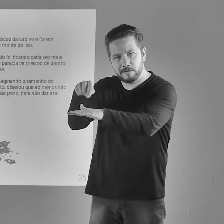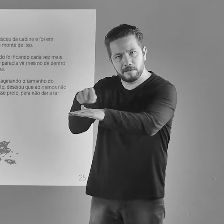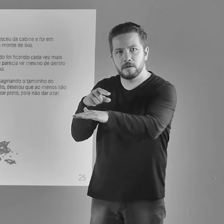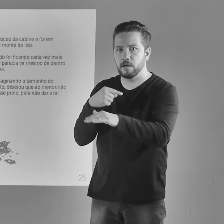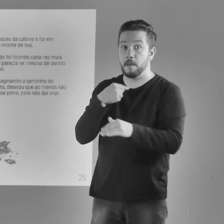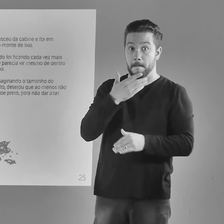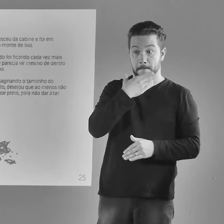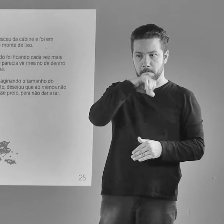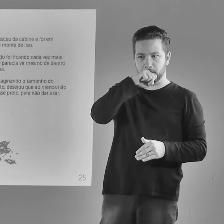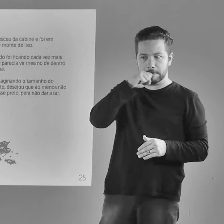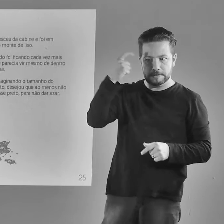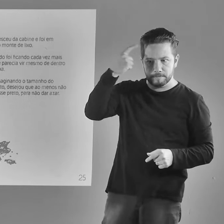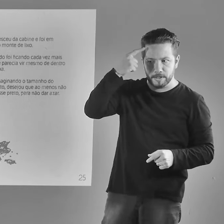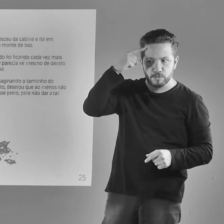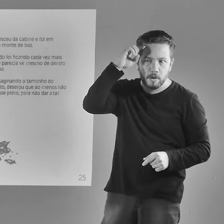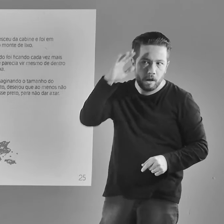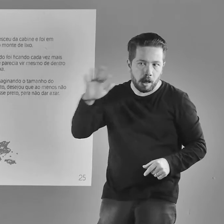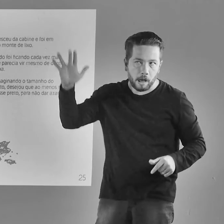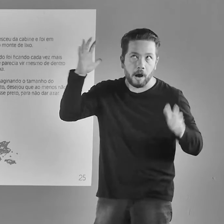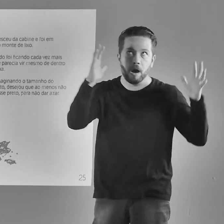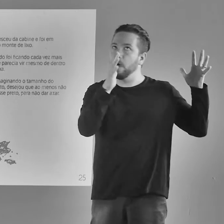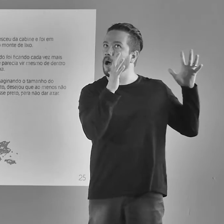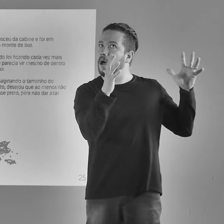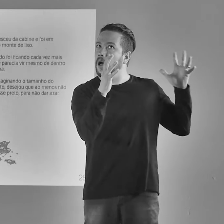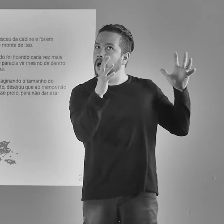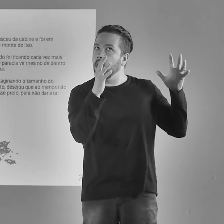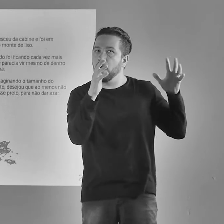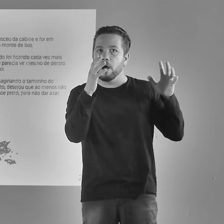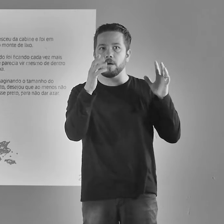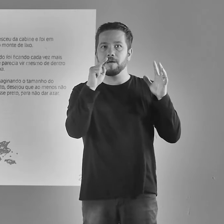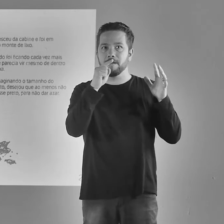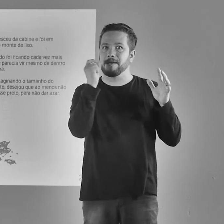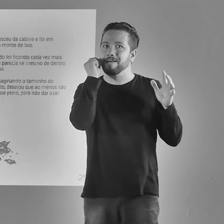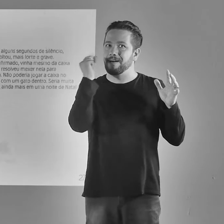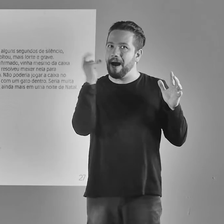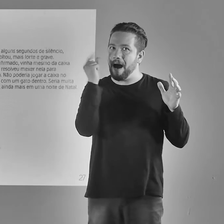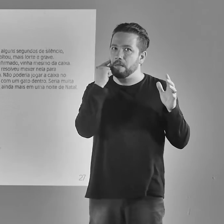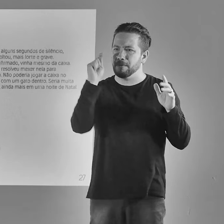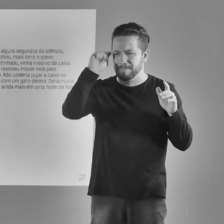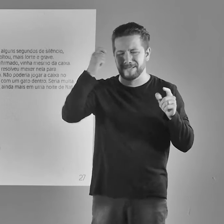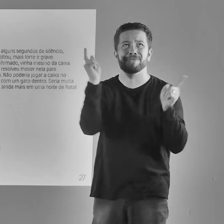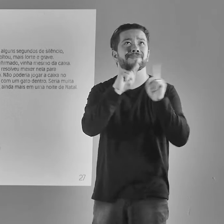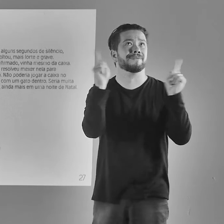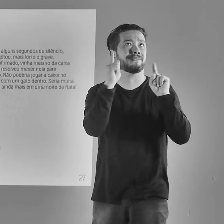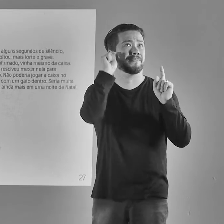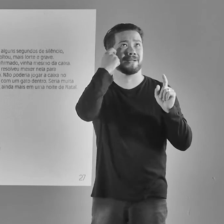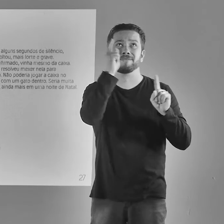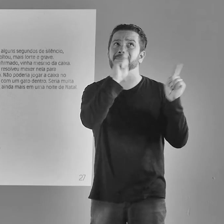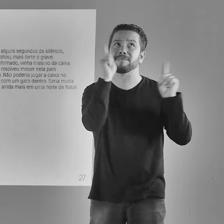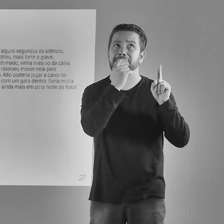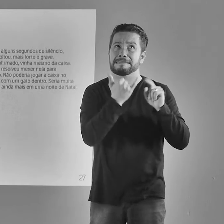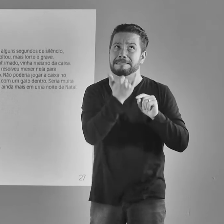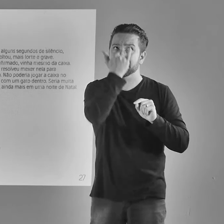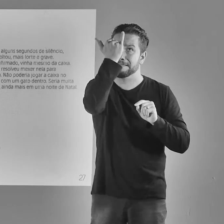Imaginando o tamanho do bicho, desejou que ao menos não fosse preto para não dar azar. Chegou perto e